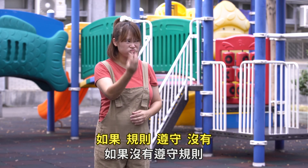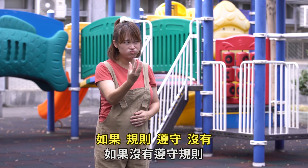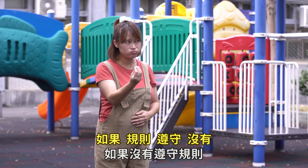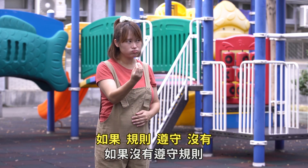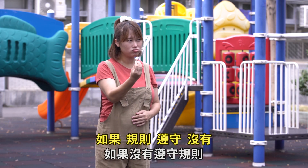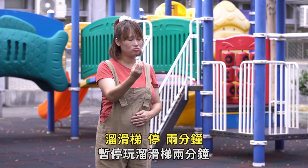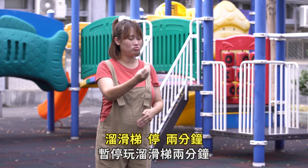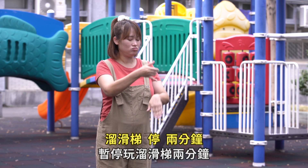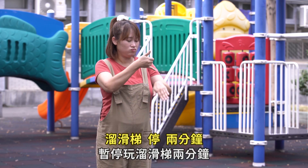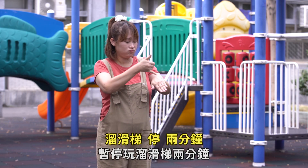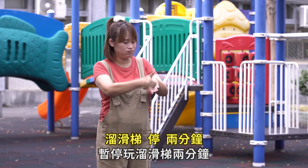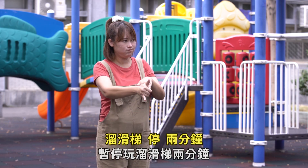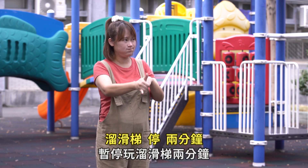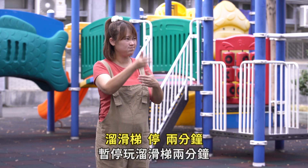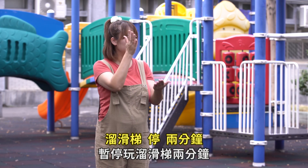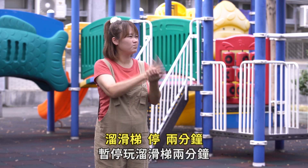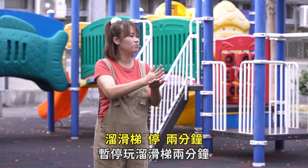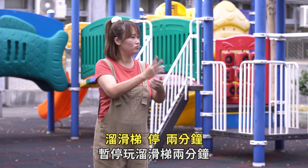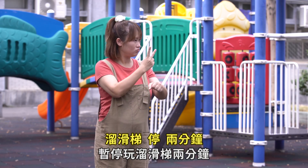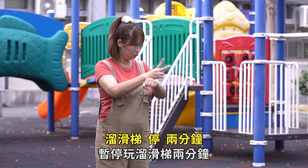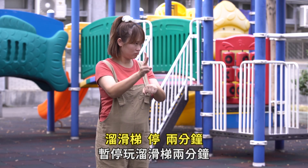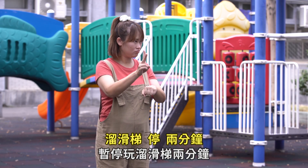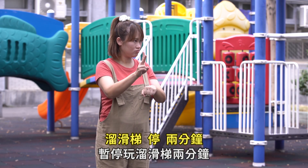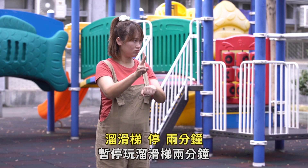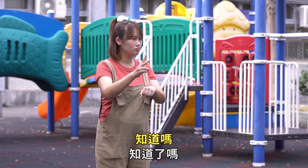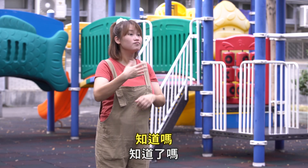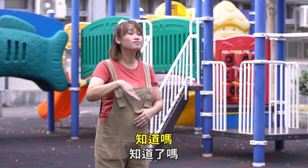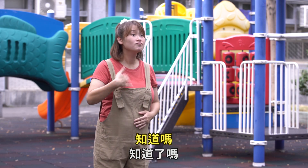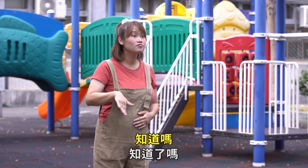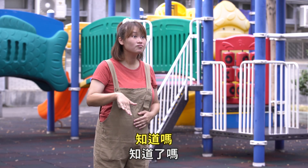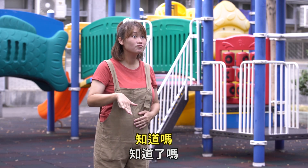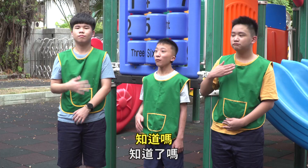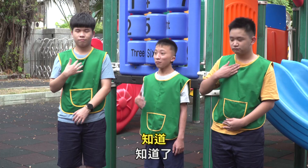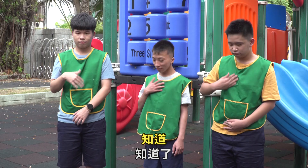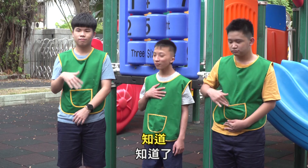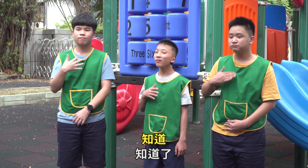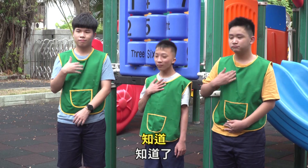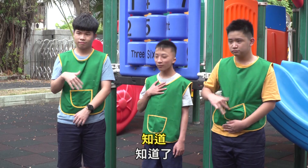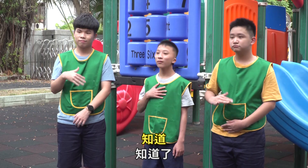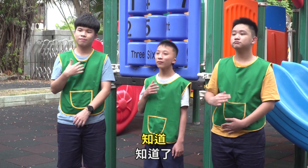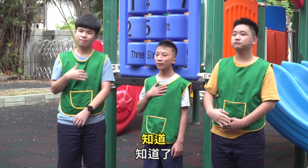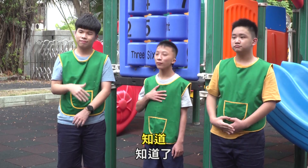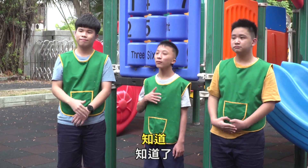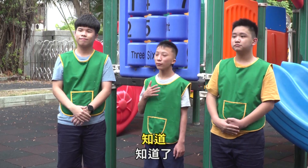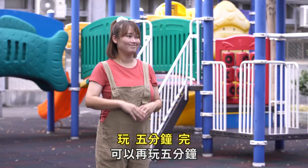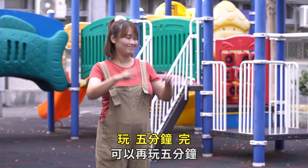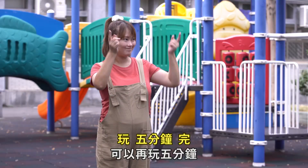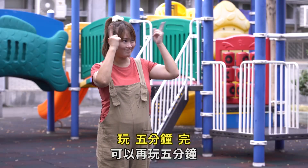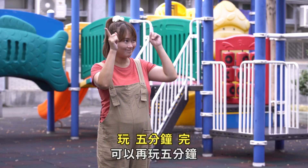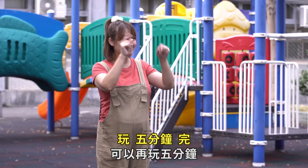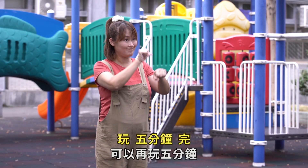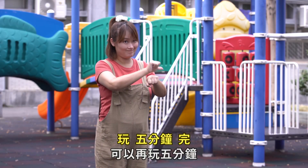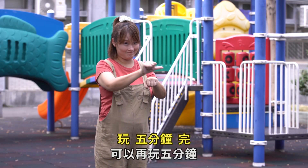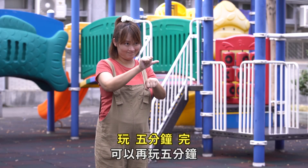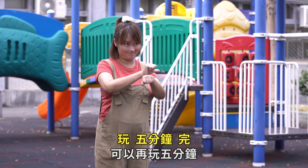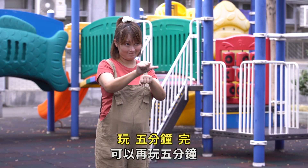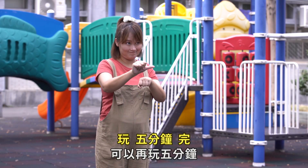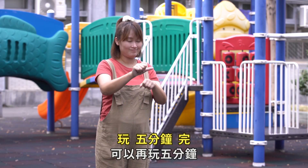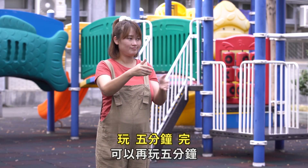规则，暂停玩溜滑梯两分钟，知道了吗？ 知道了。知道了。 可以再玩五分